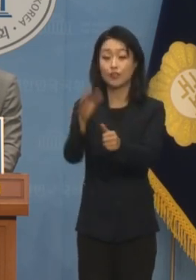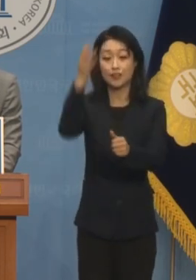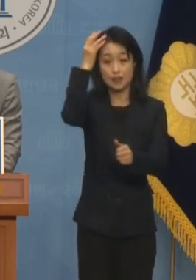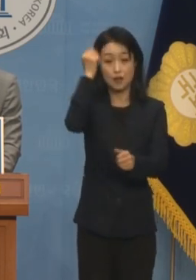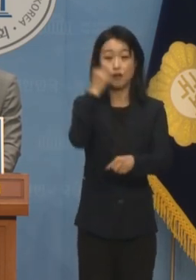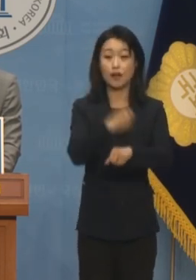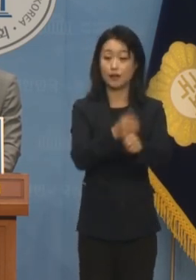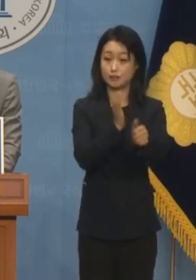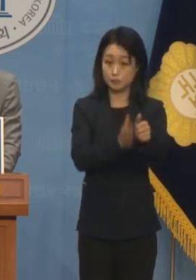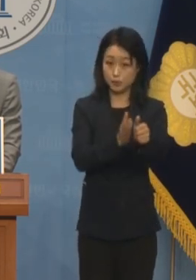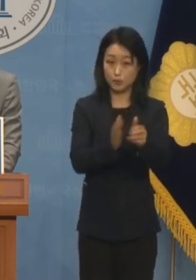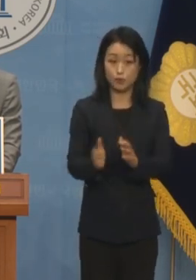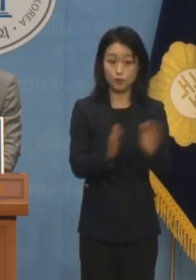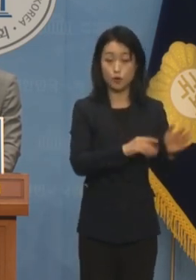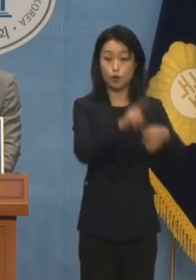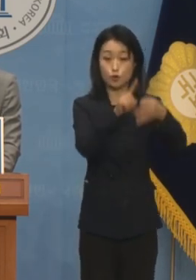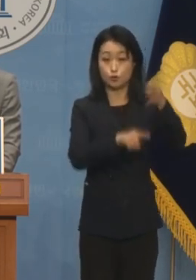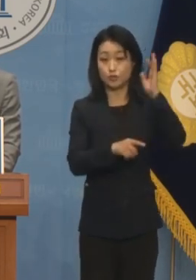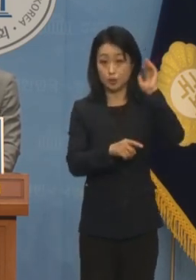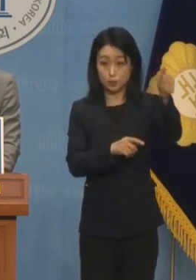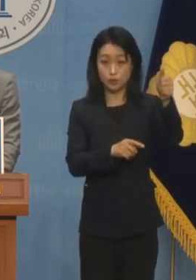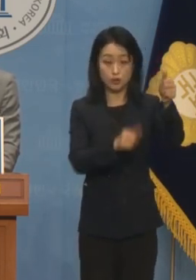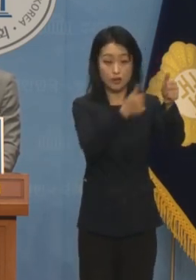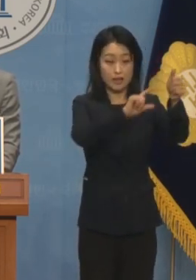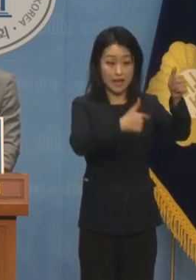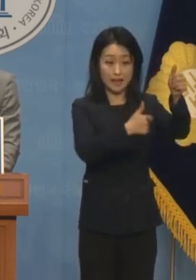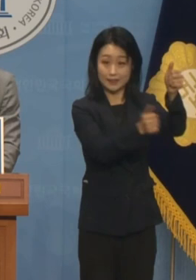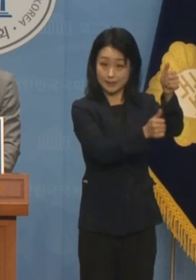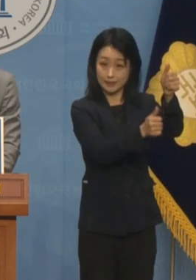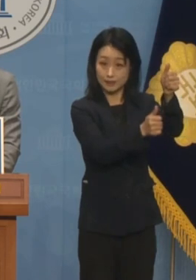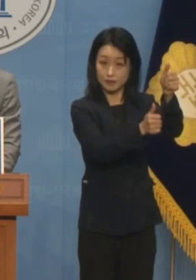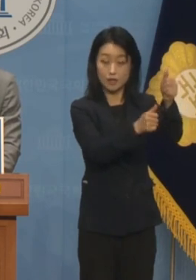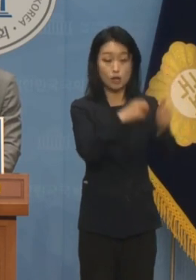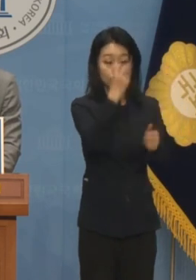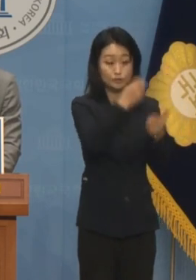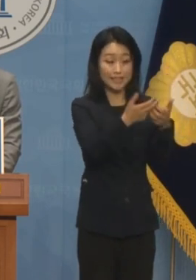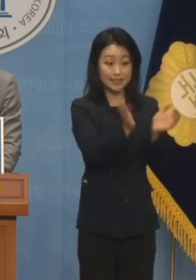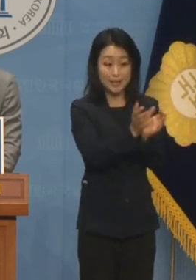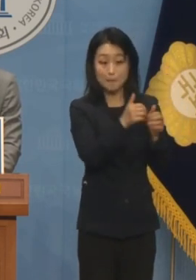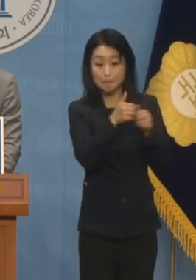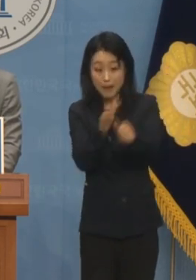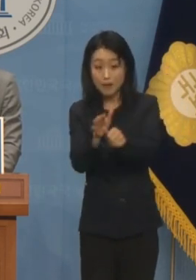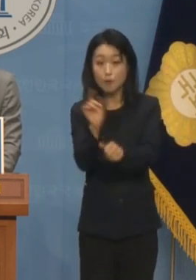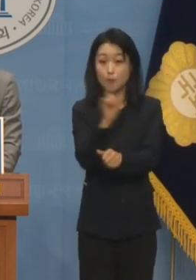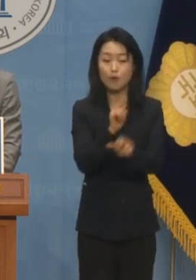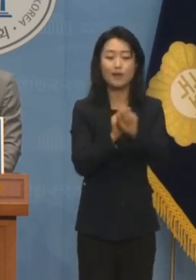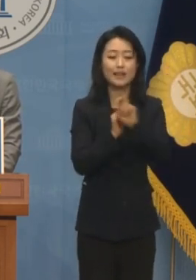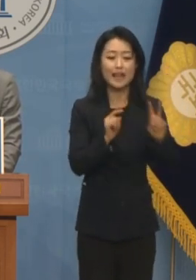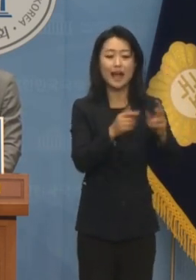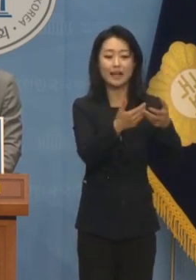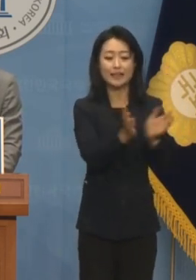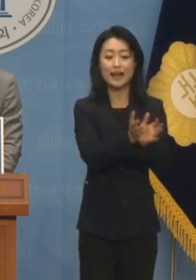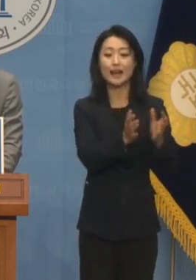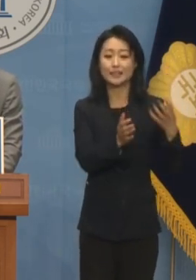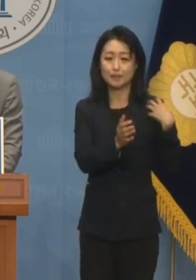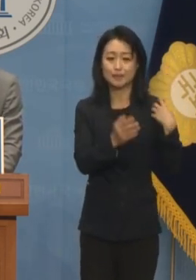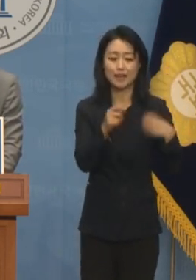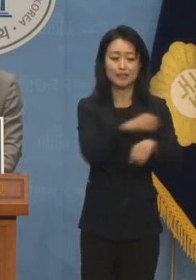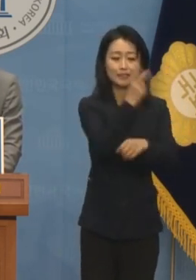있습니다. 바로 윤석열 대통령과 한동훈 후보가 수사팀으로 파견되었던 그